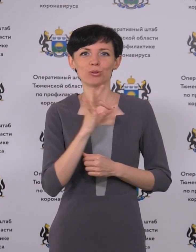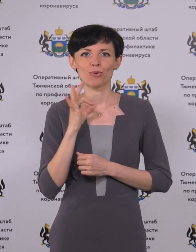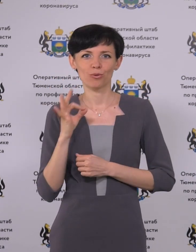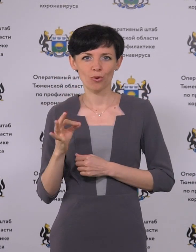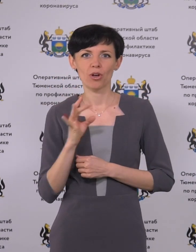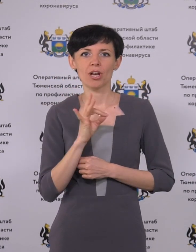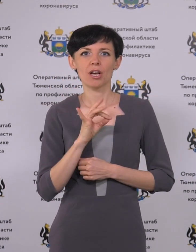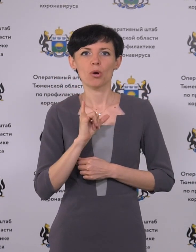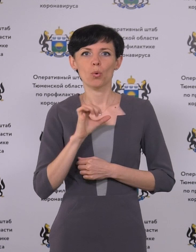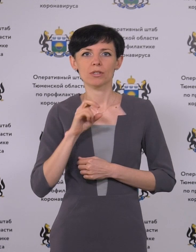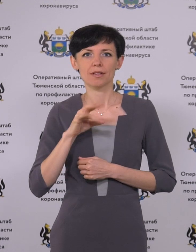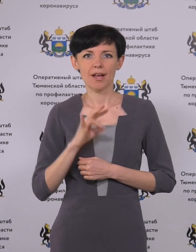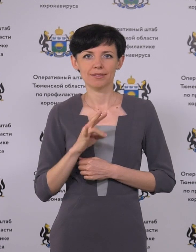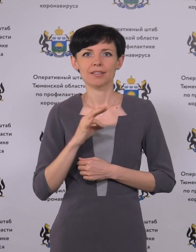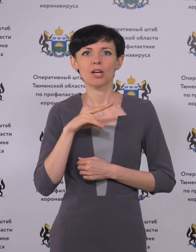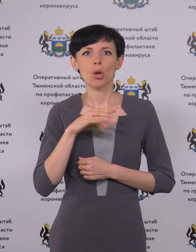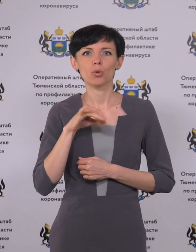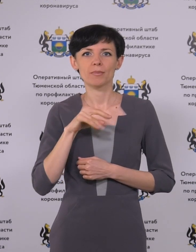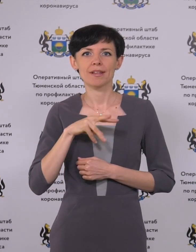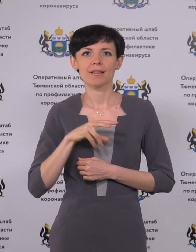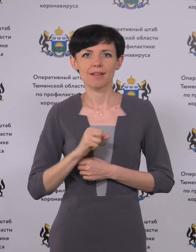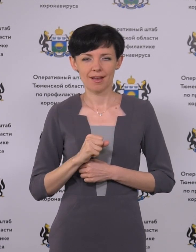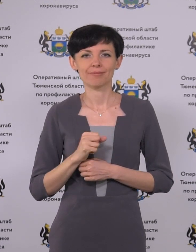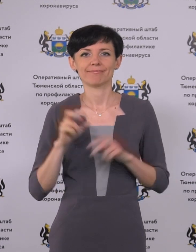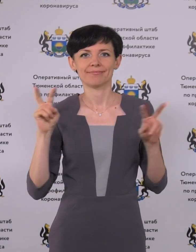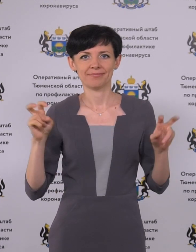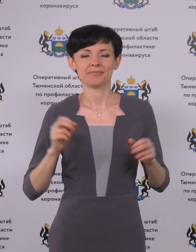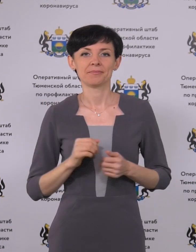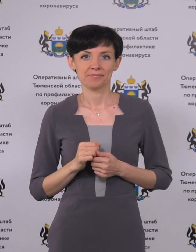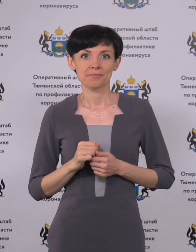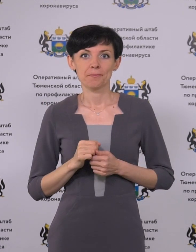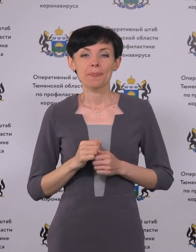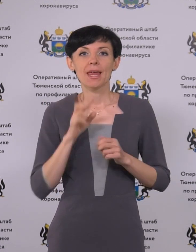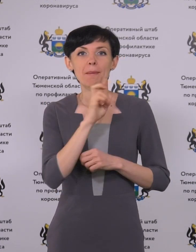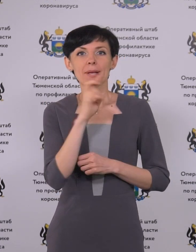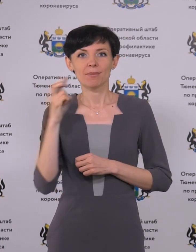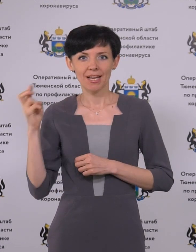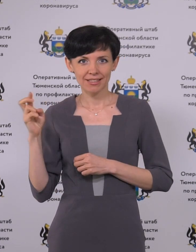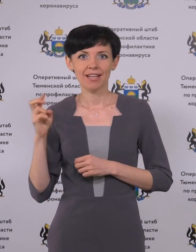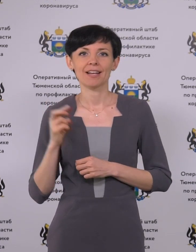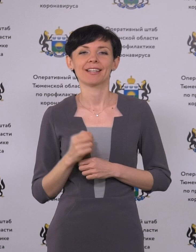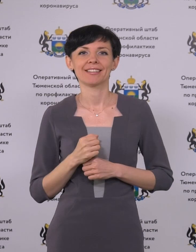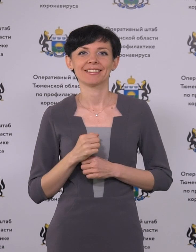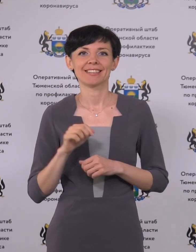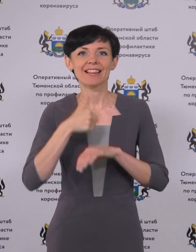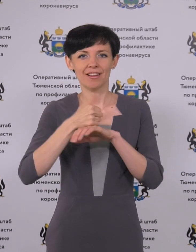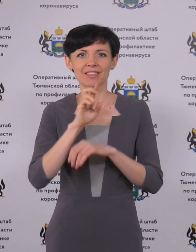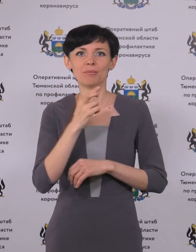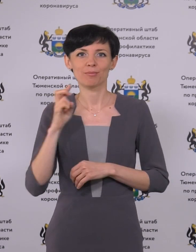руслан и людмила тюменская областная научная библиотека им не дмитрия менделеева подготовила удивительное